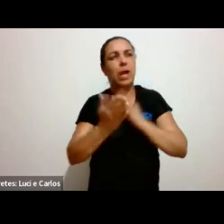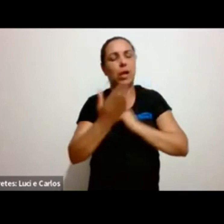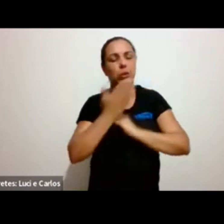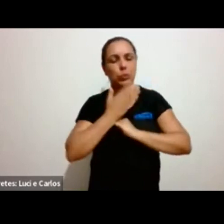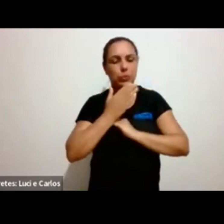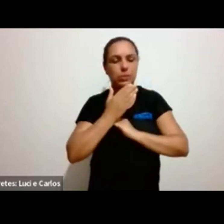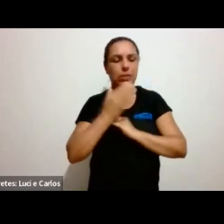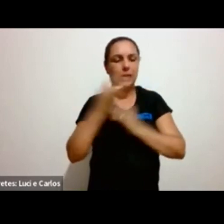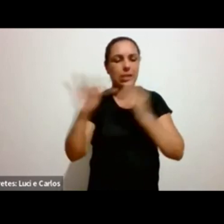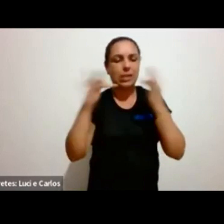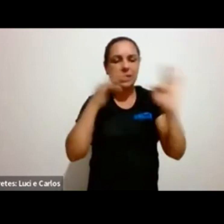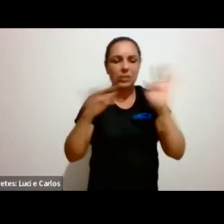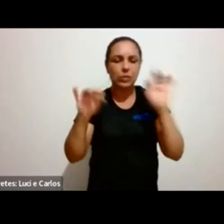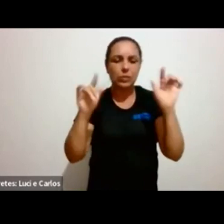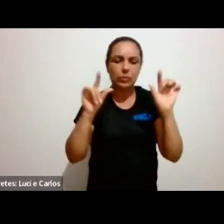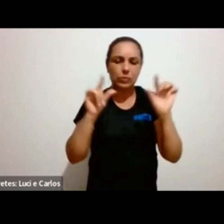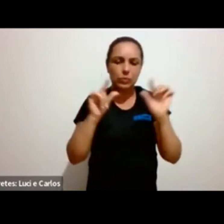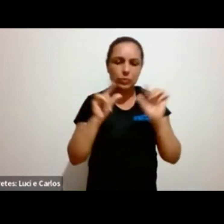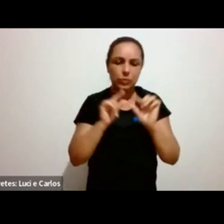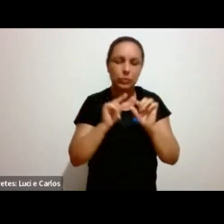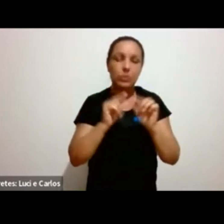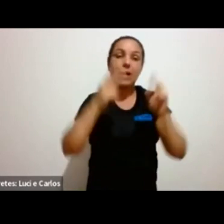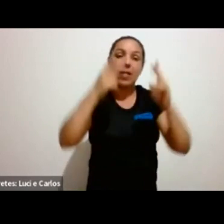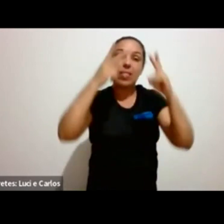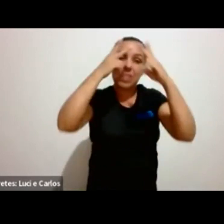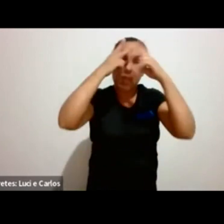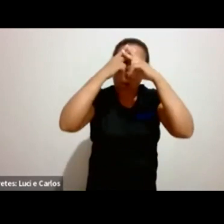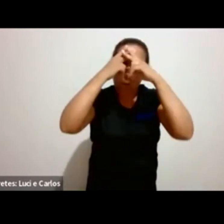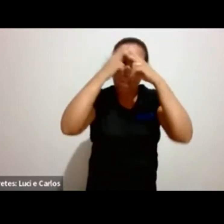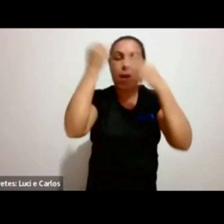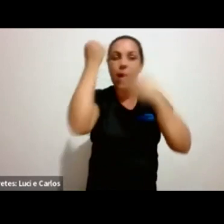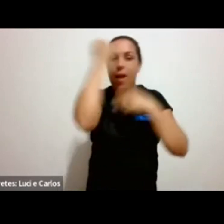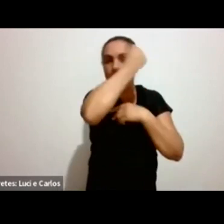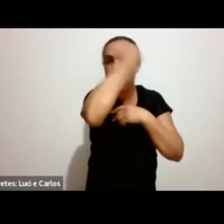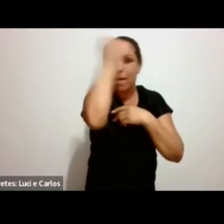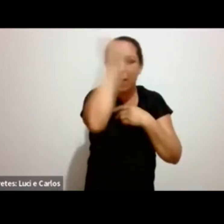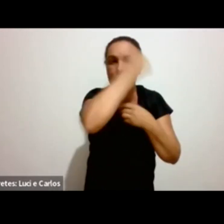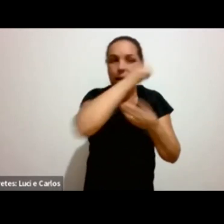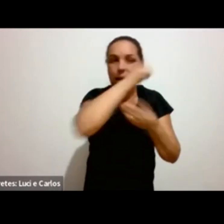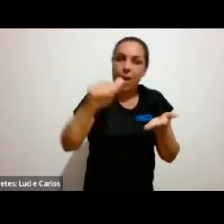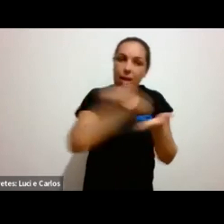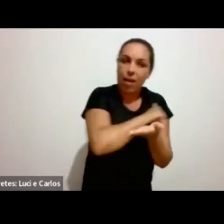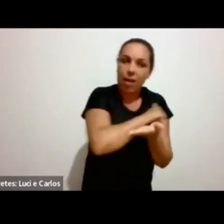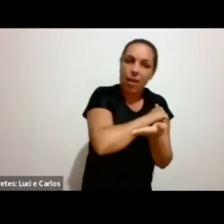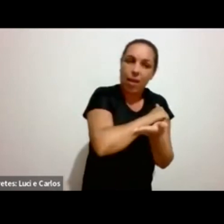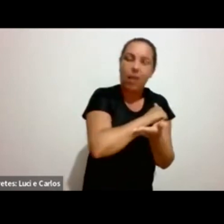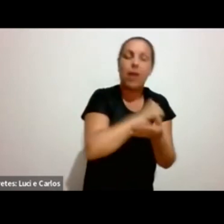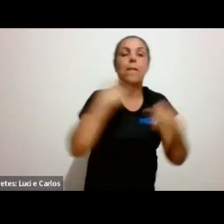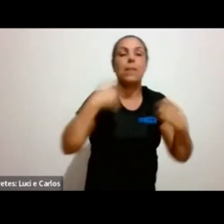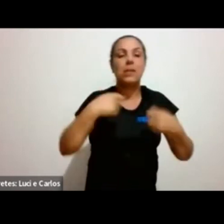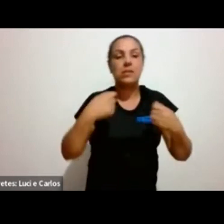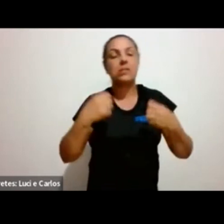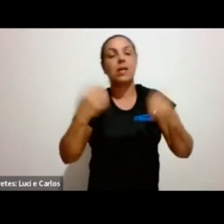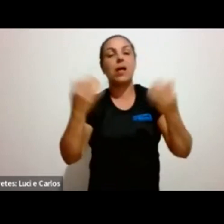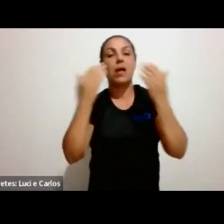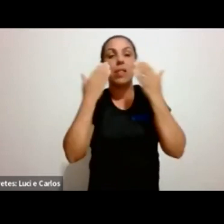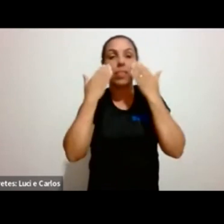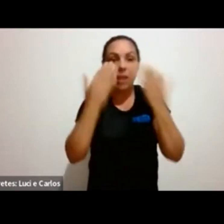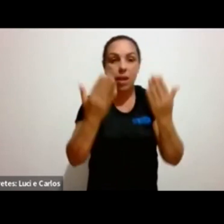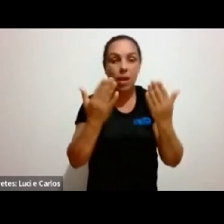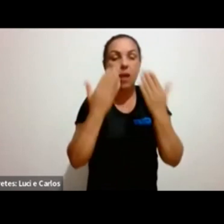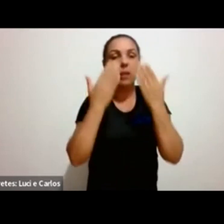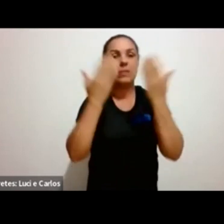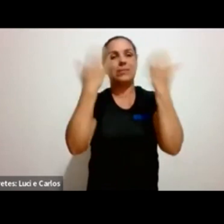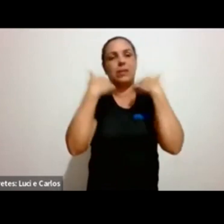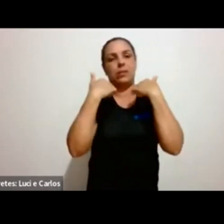a recuperação do trauma está ligado tanto ao físico quanto ao emocional. Uma dica para alguém que tem alguém próximo